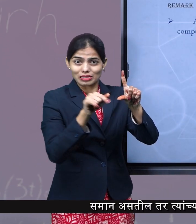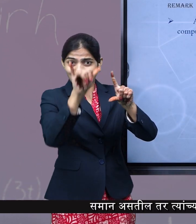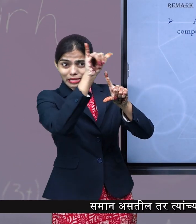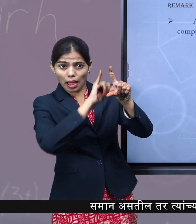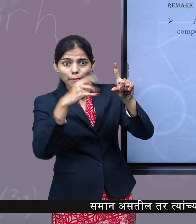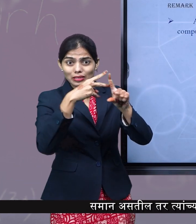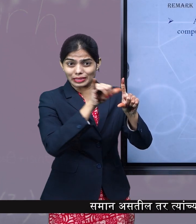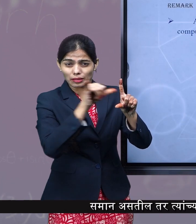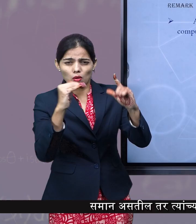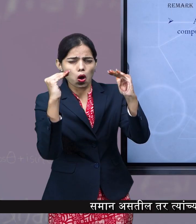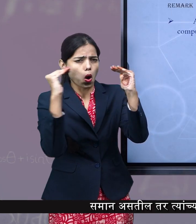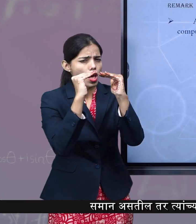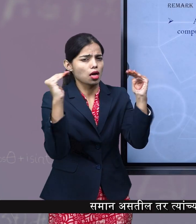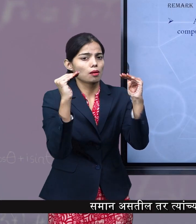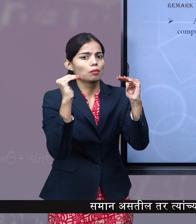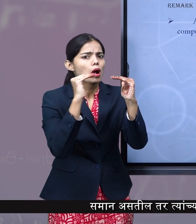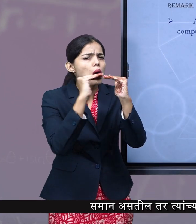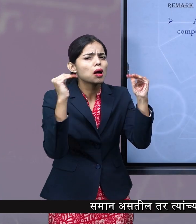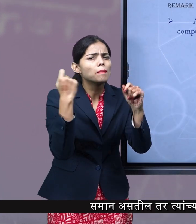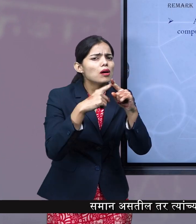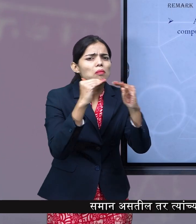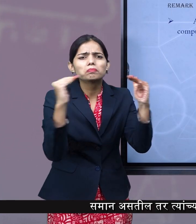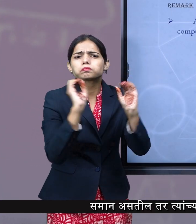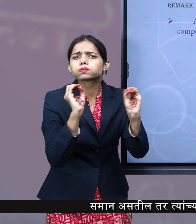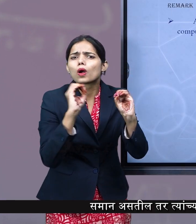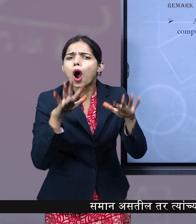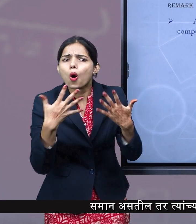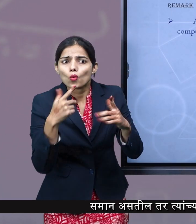असतील तर त्यांच्या बाजू देखील समान असणे आवश्यक नाही.